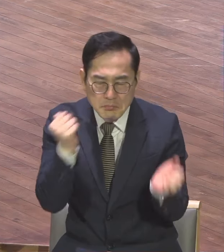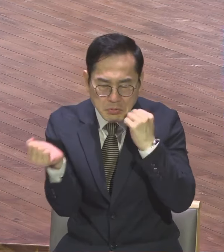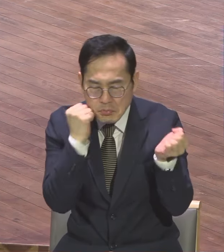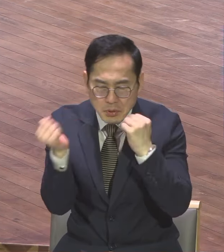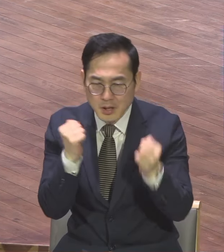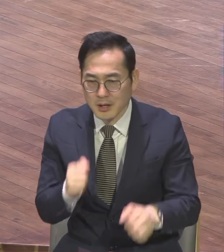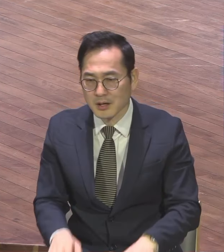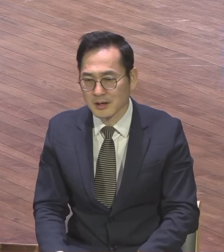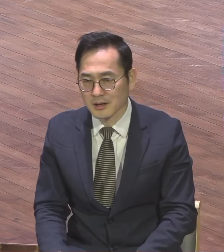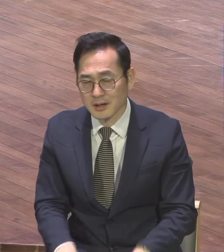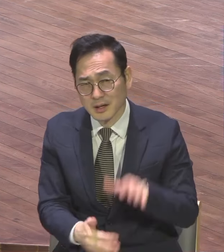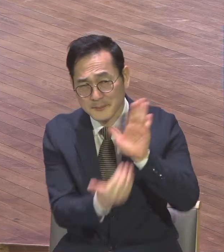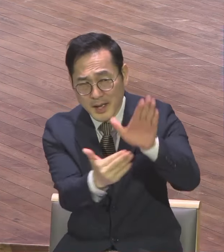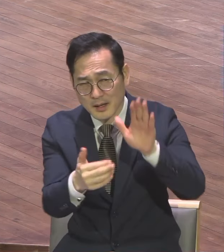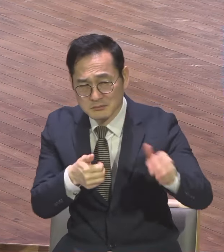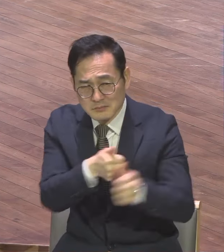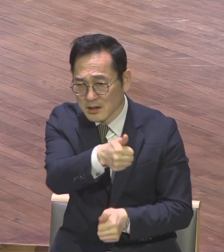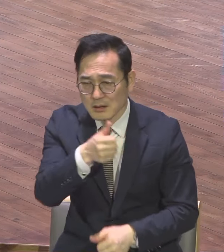당해요, 문제가 오면.